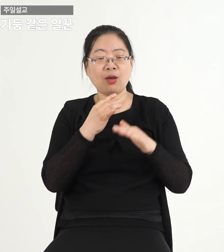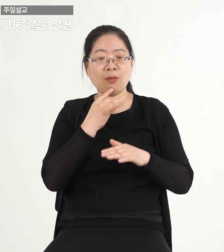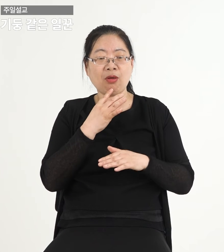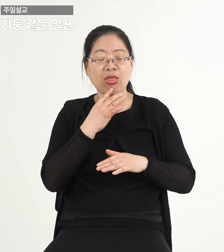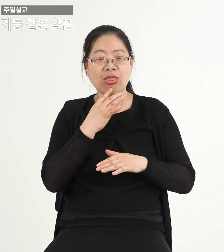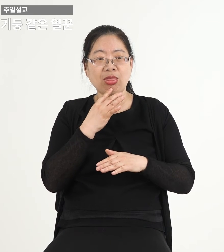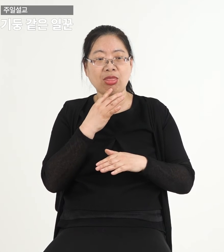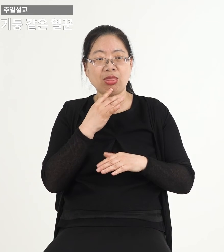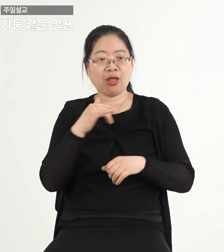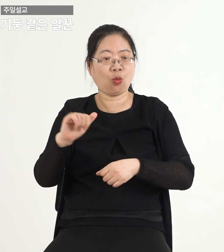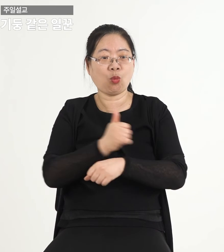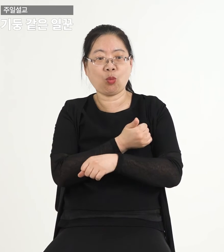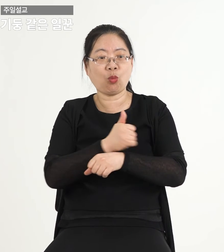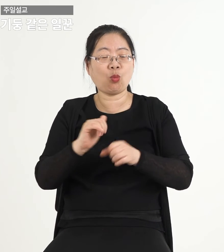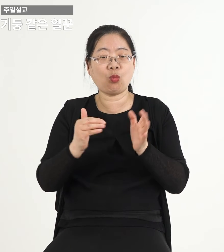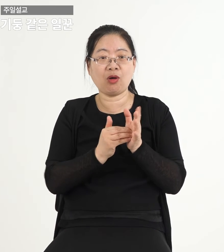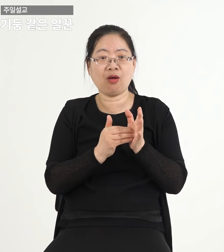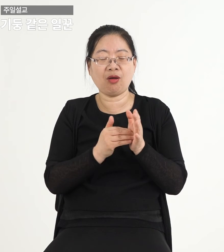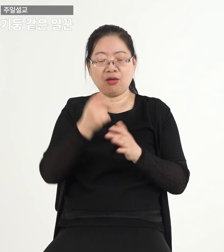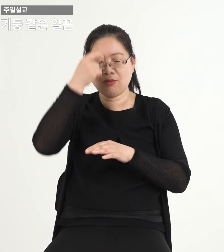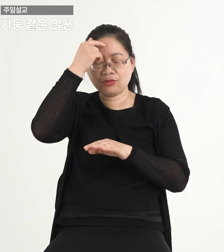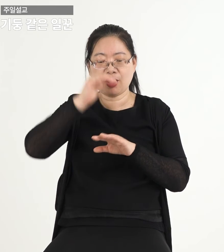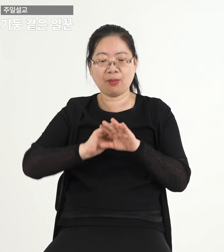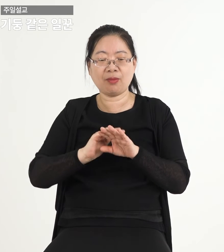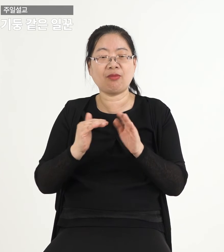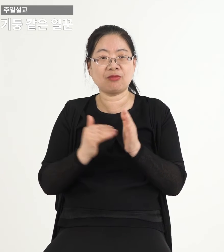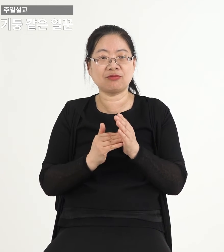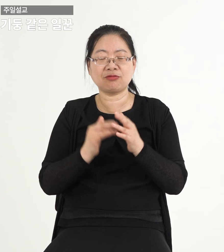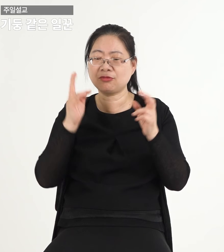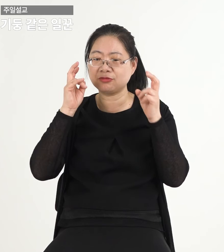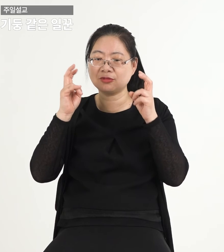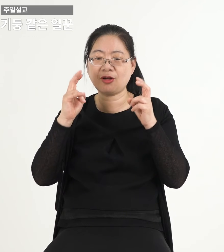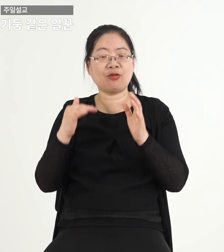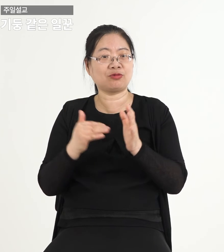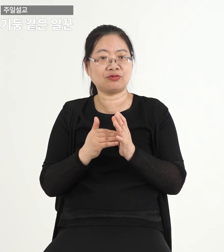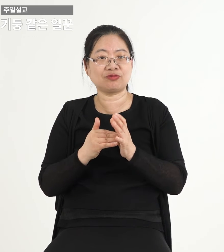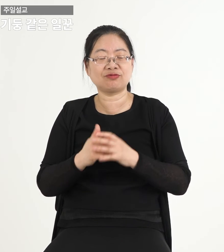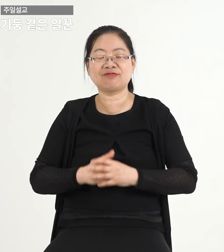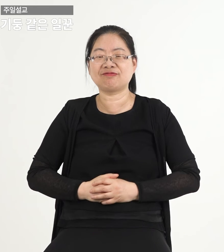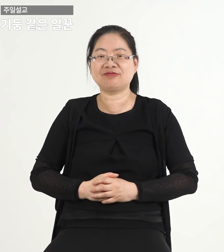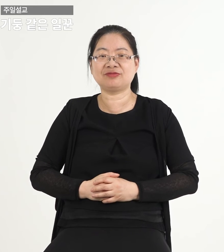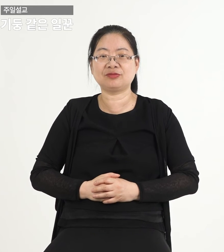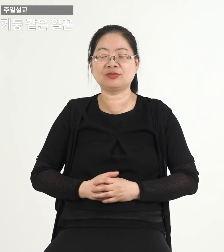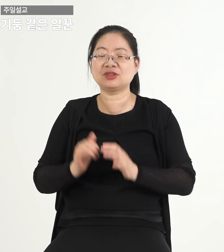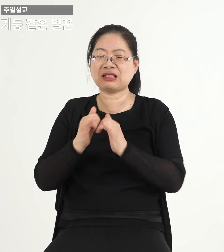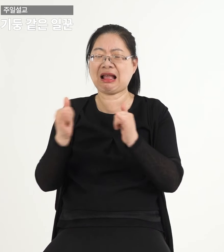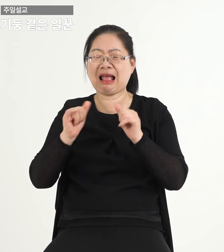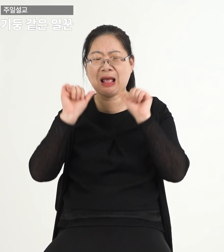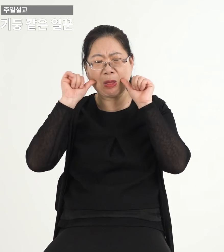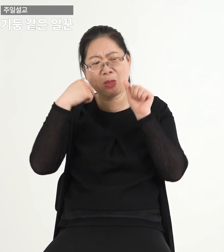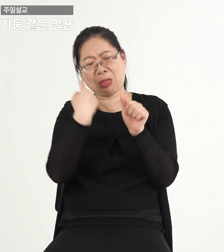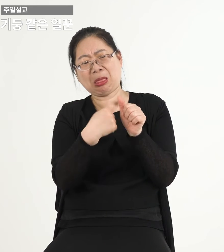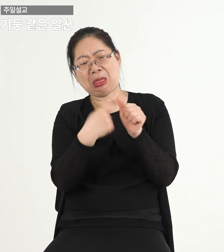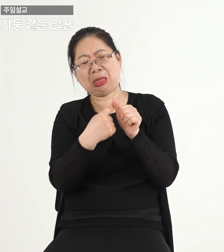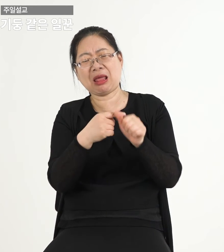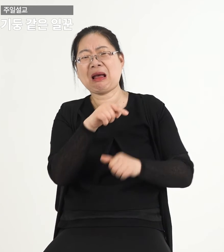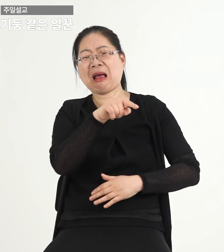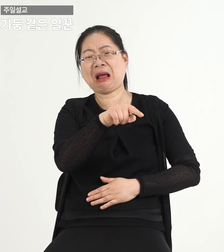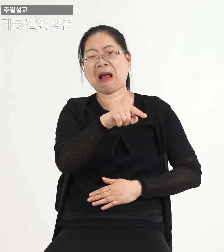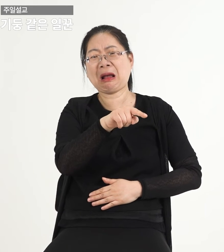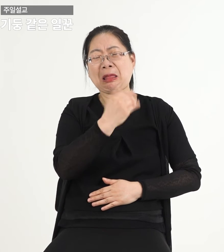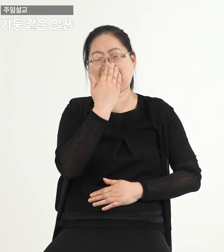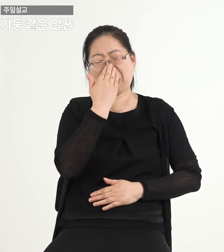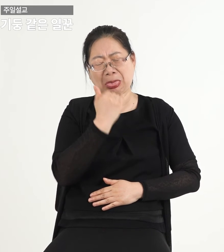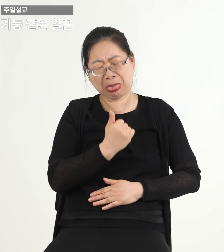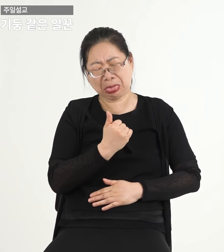모르고 그 다음에 예배, 그 다음에 직장. 그러면 사람들이 조롱해요. 아유, 저 무슨 재미로